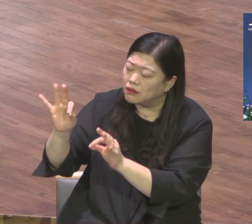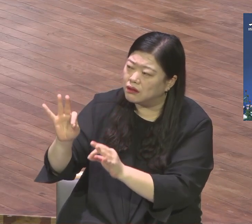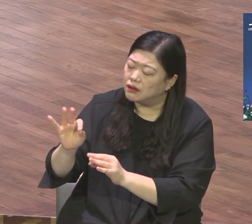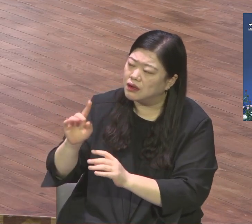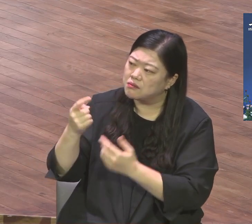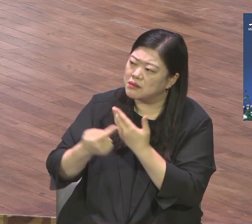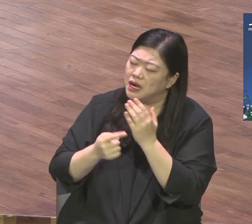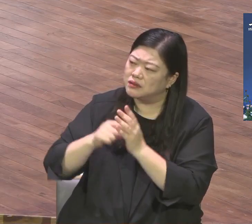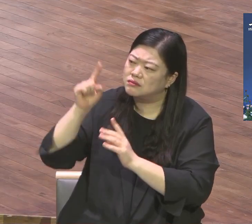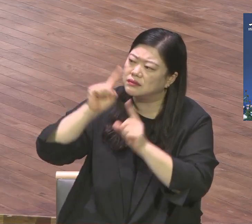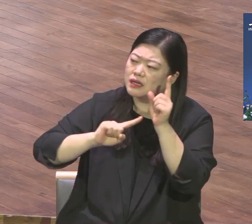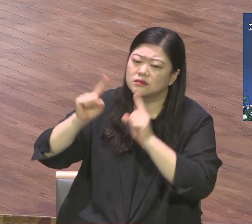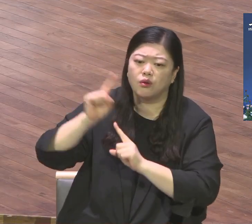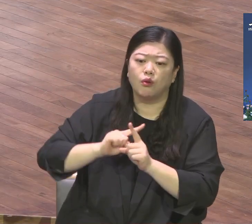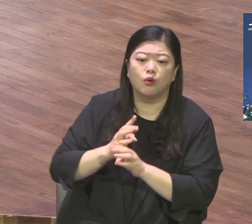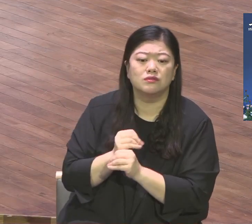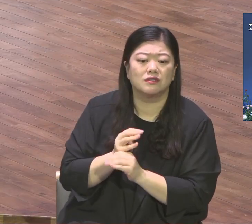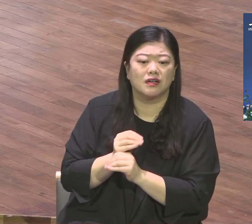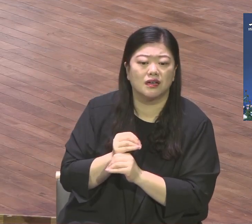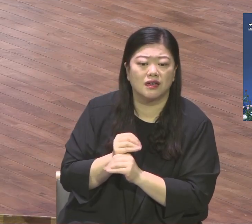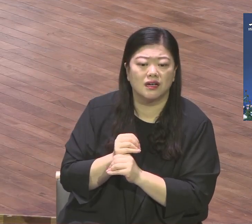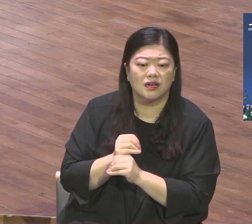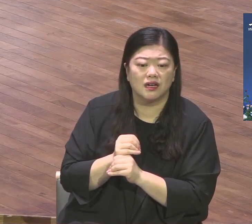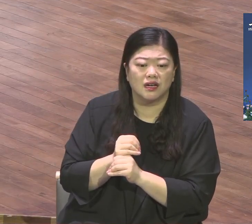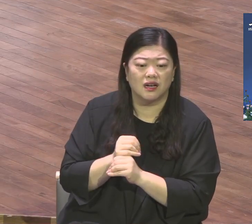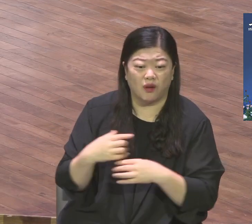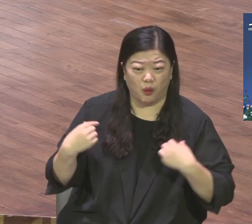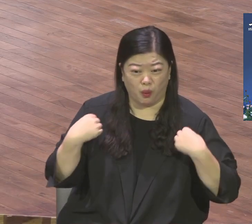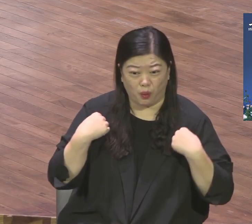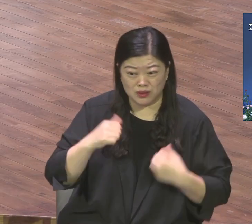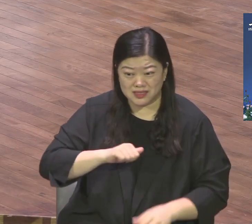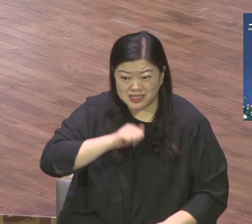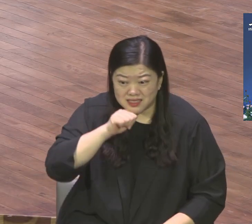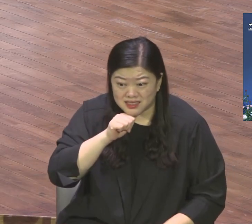가난하게 살기 위해서 좋은 옷 안 입혀서,